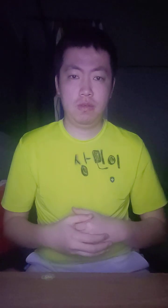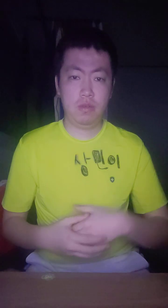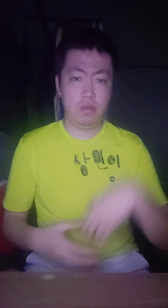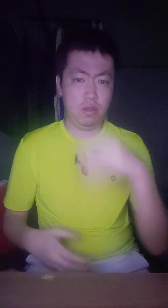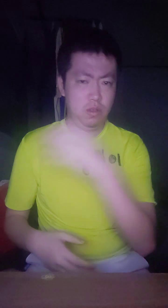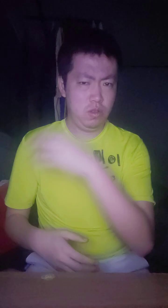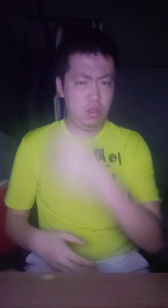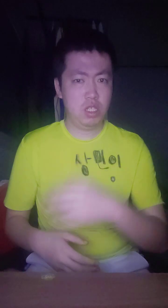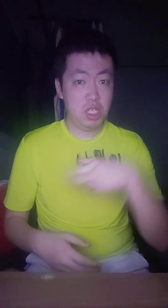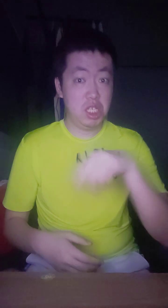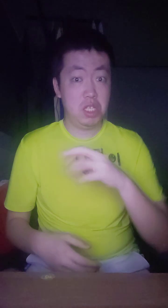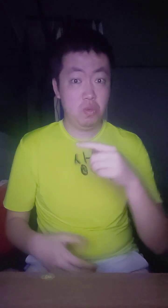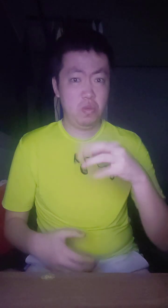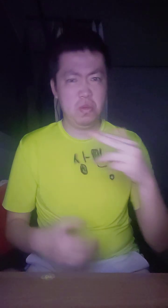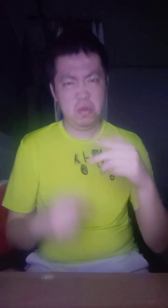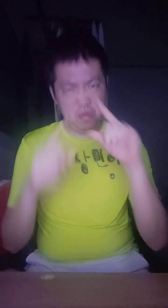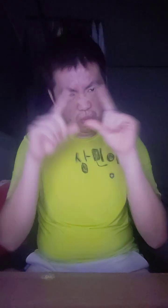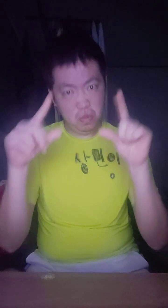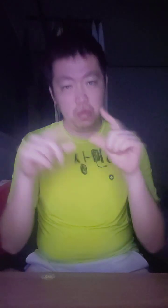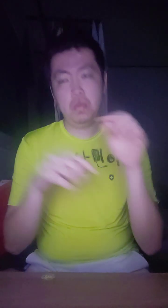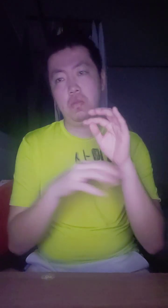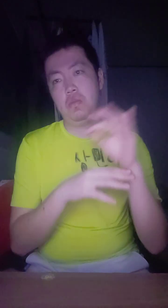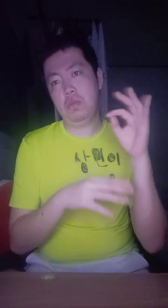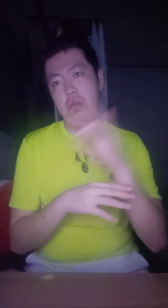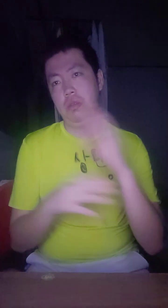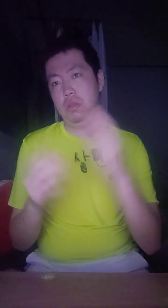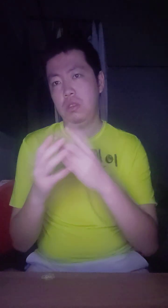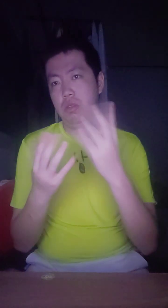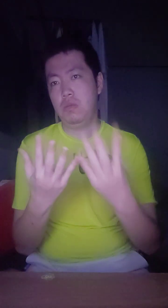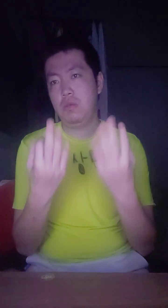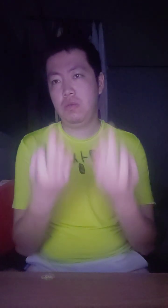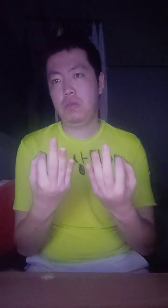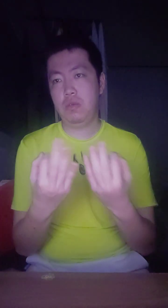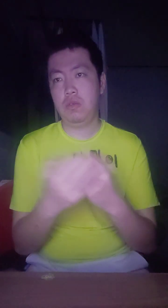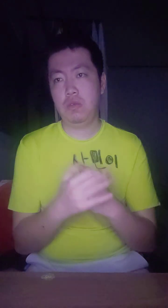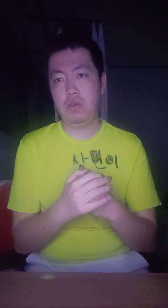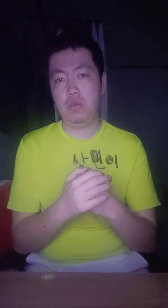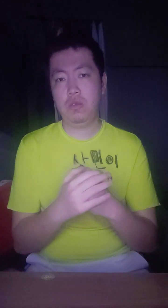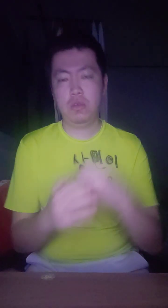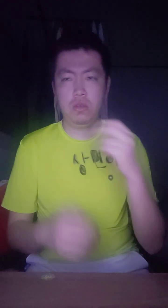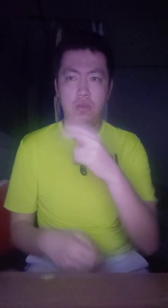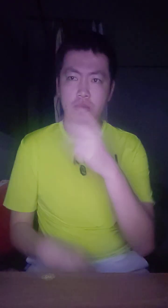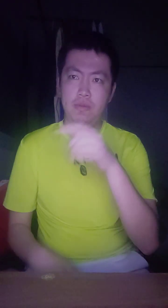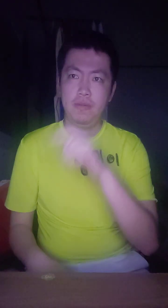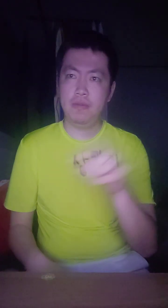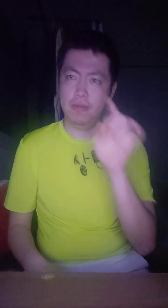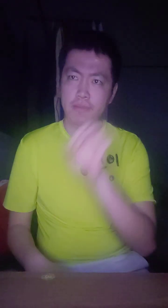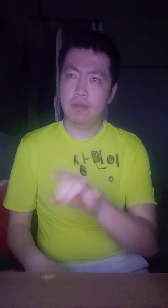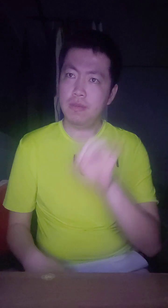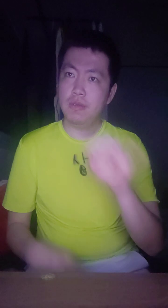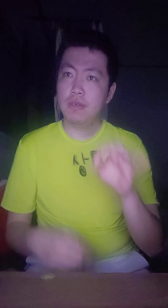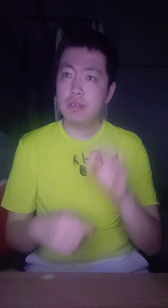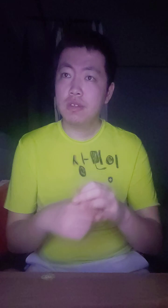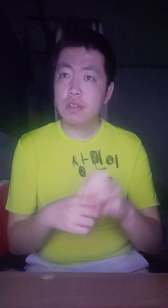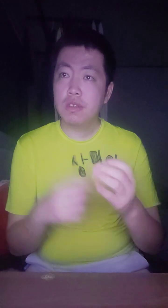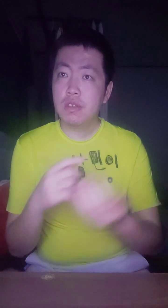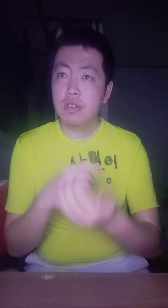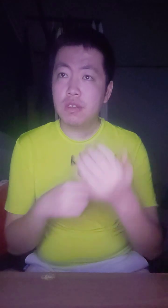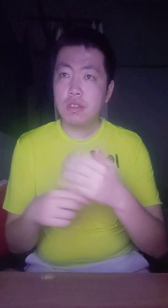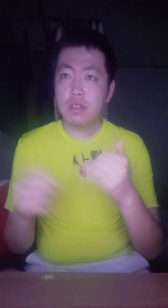광주에서 발생하는 불법 촬영 범죄는 평균 100여 건, 전문가들은 아동과 청소년을 상대로 하는 불법 촬영이